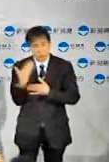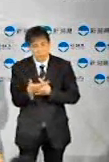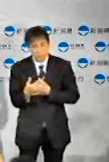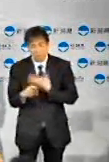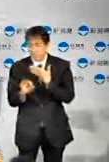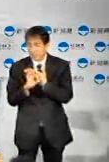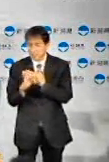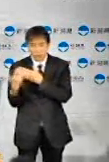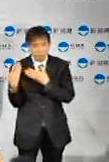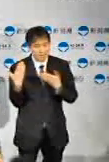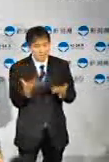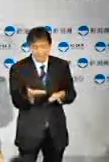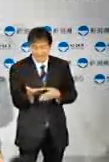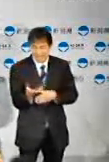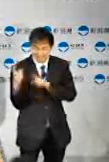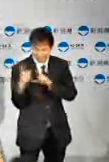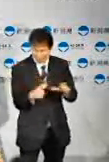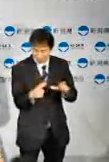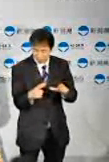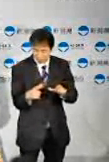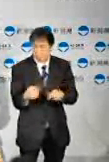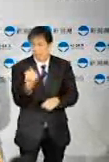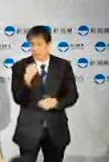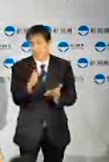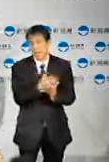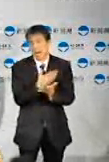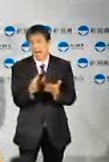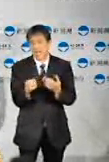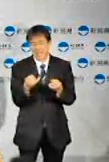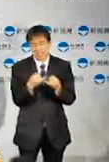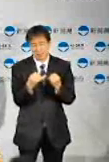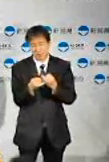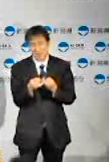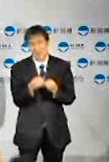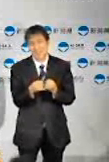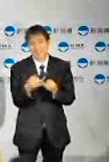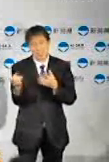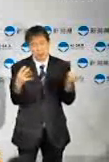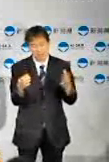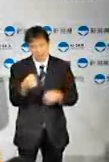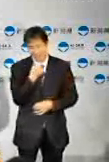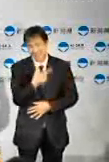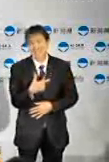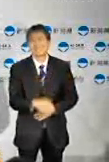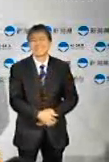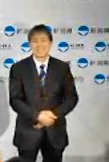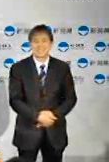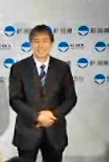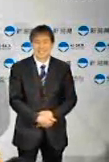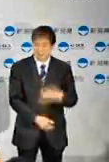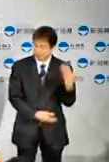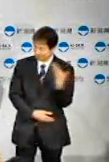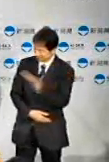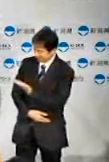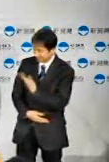例えばというと、またそれがまるで私の判断であるかのように言われるのは嫌なんですけど、